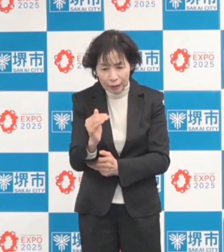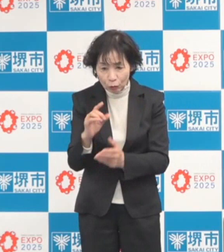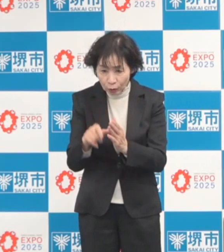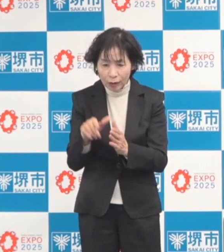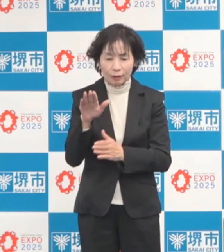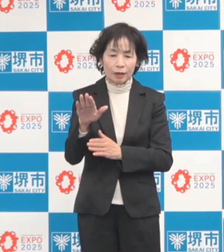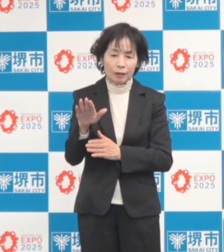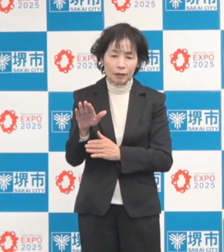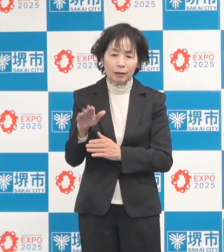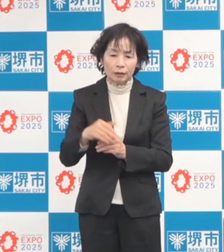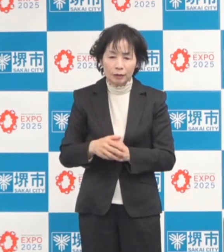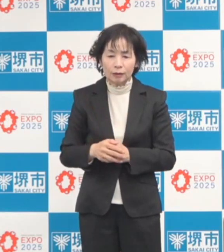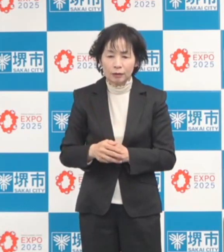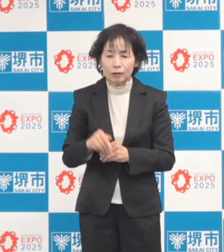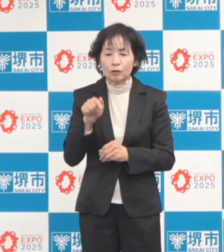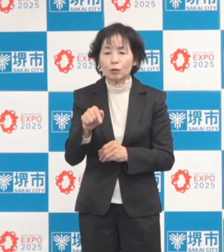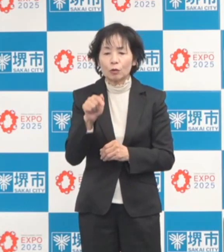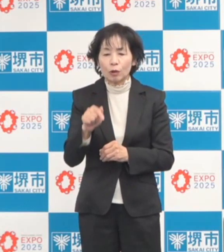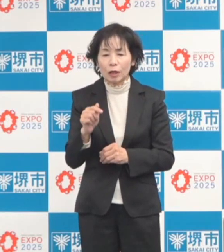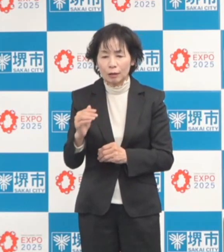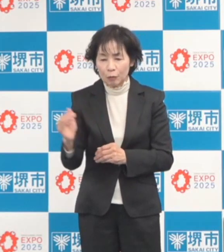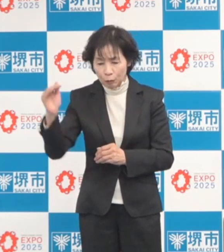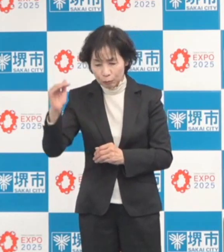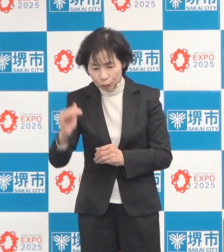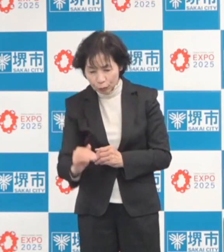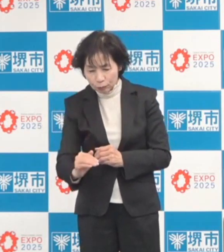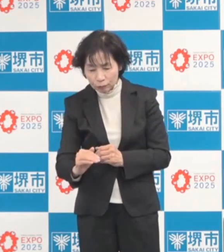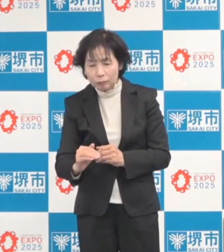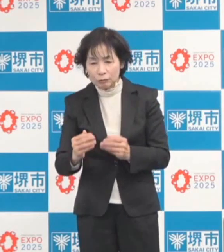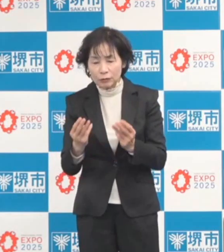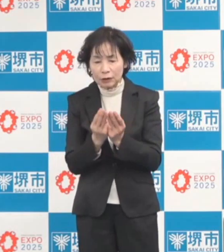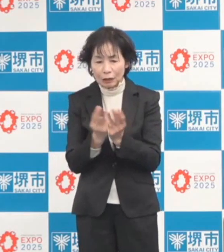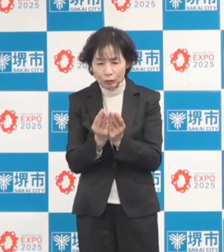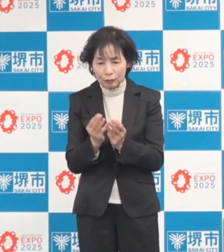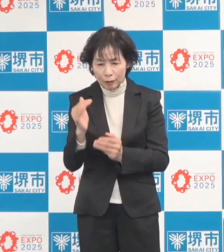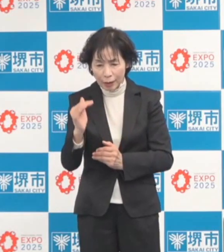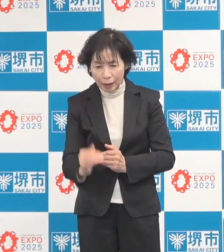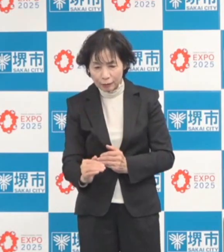ました。そこがかなり急激に減らしたという過程もありましたので、